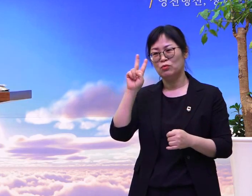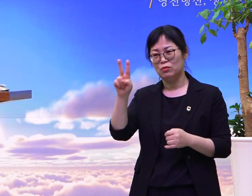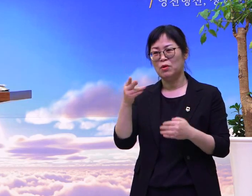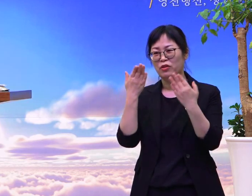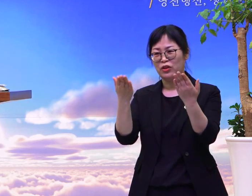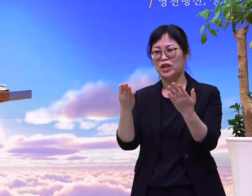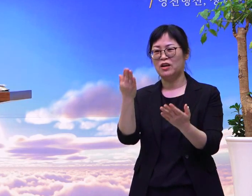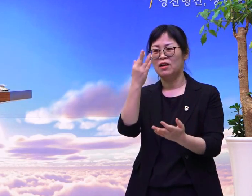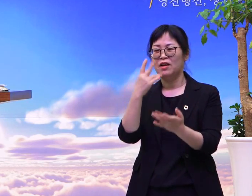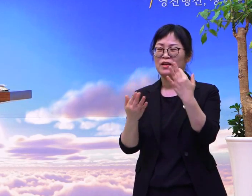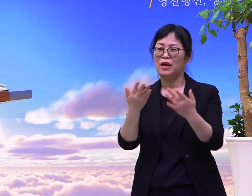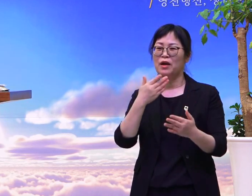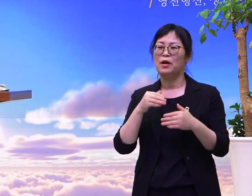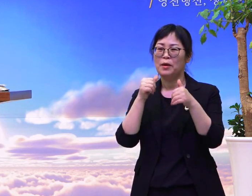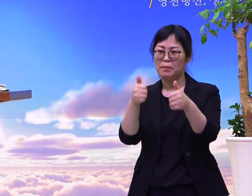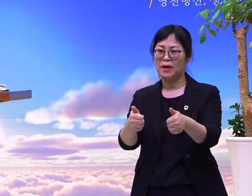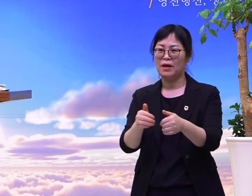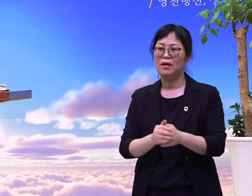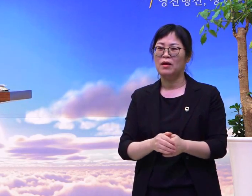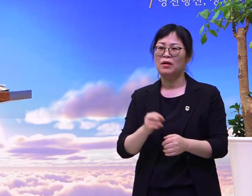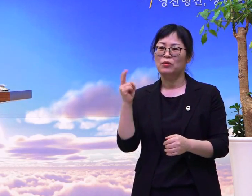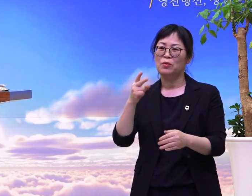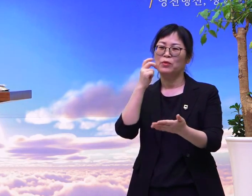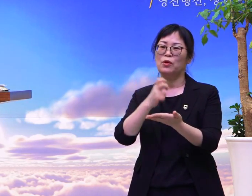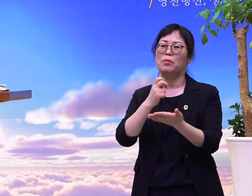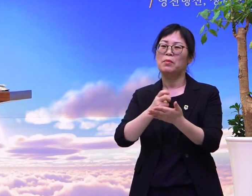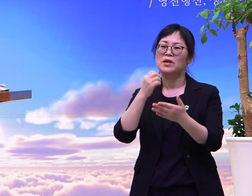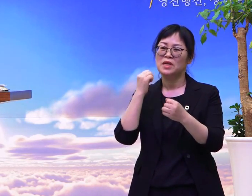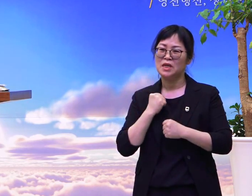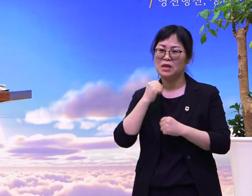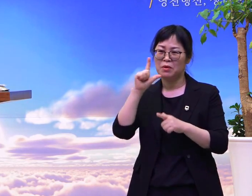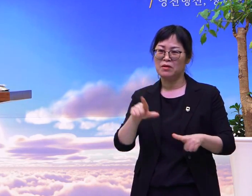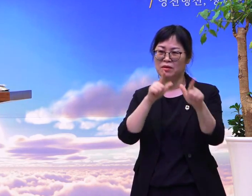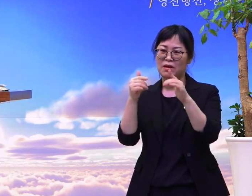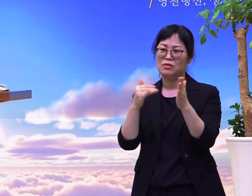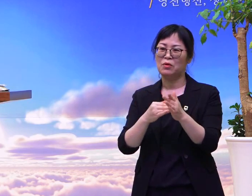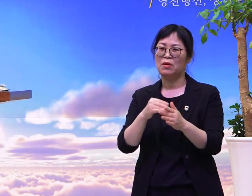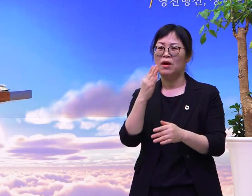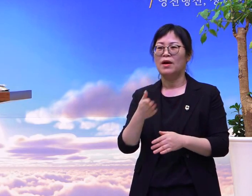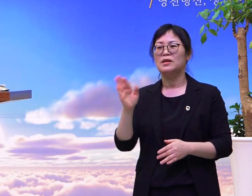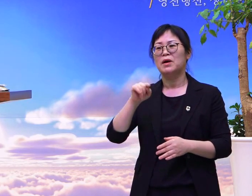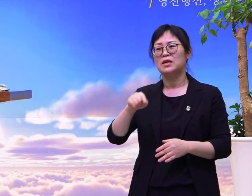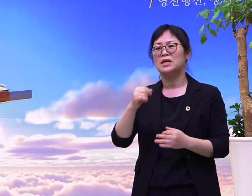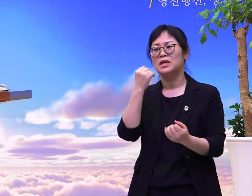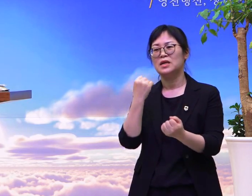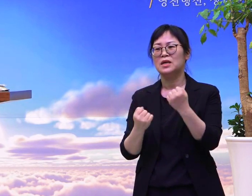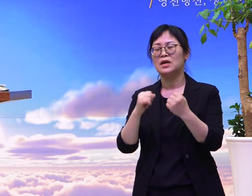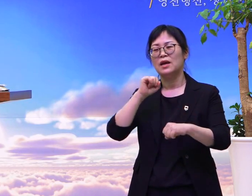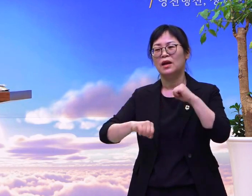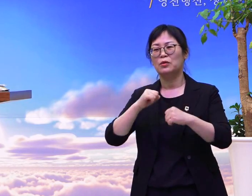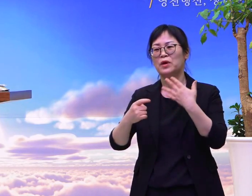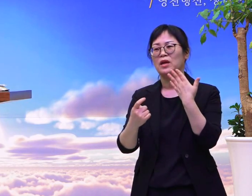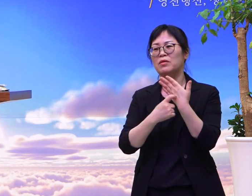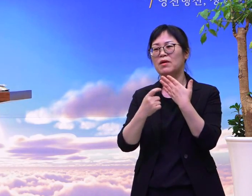얼마나 율법을 지키며 그들은 삶 속에서 살았습니까? 그럼에도 그 모든 행위들이 형식과 껍데기만 남아있다는